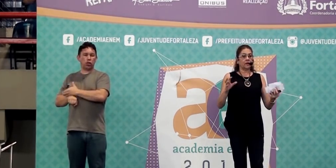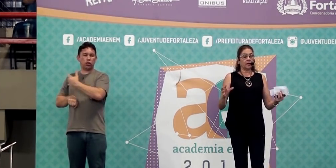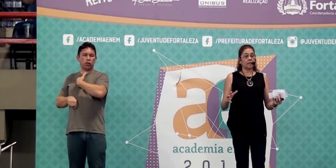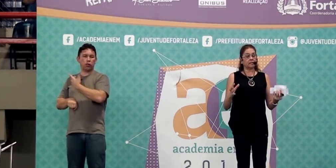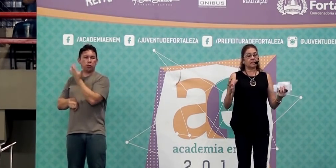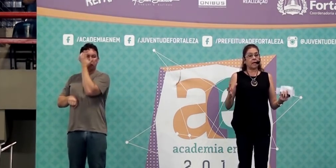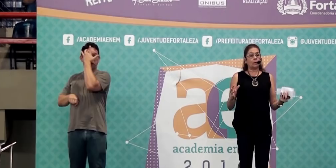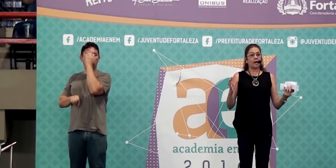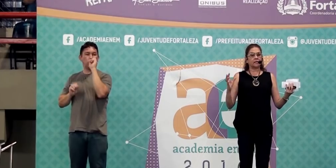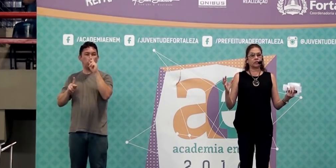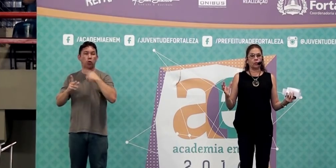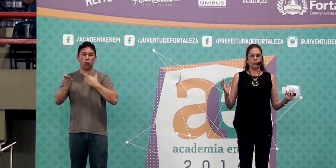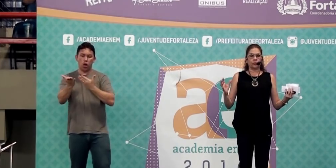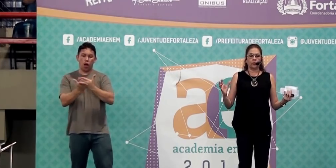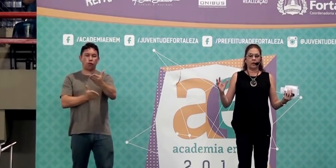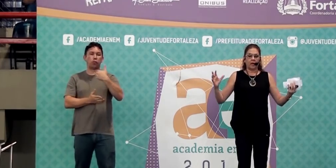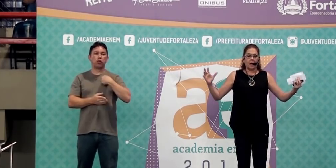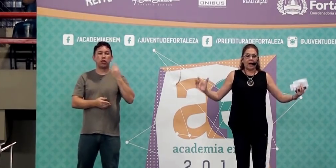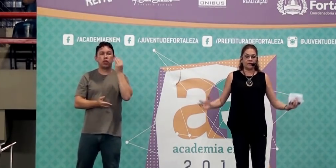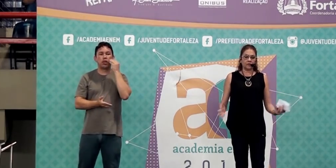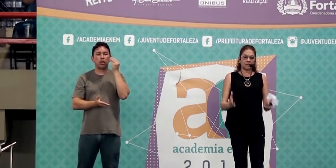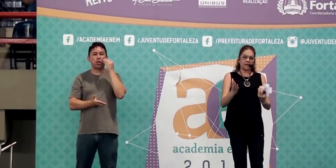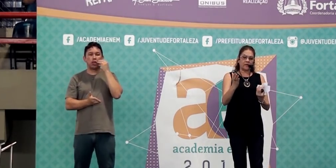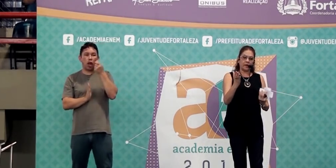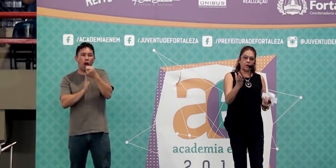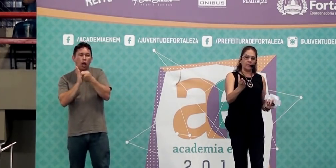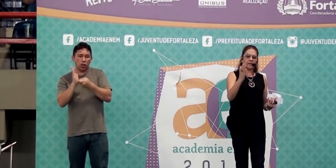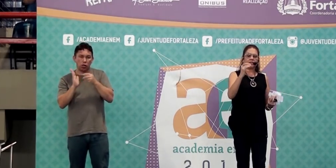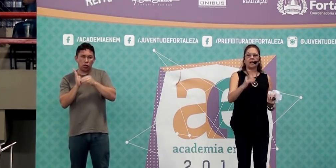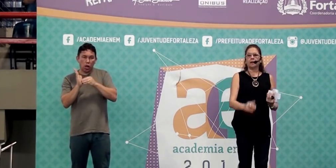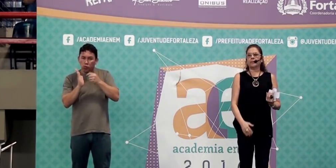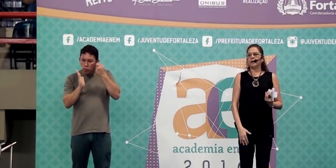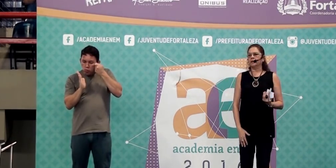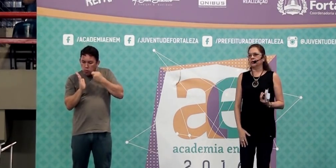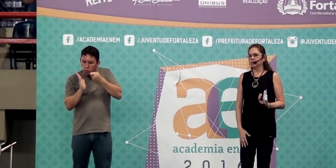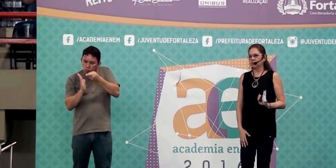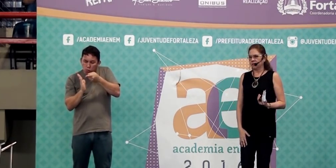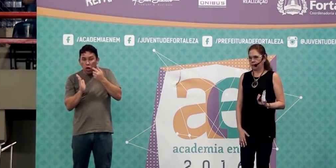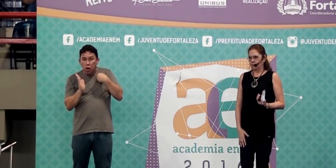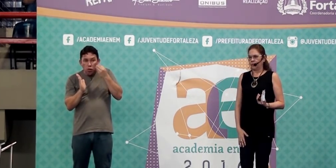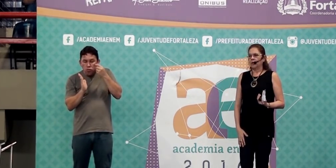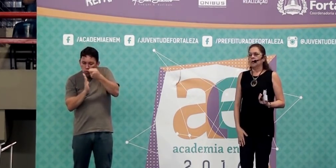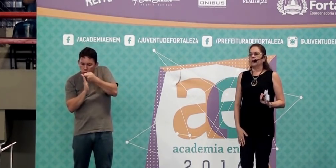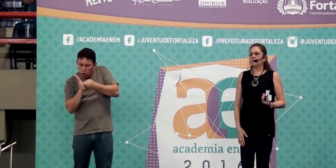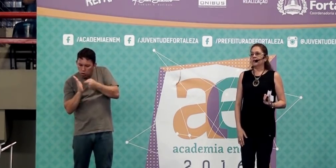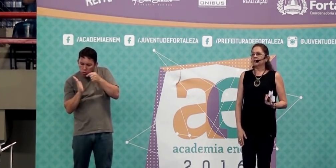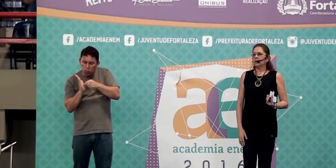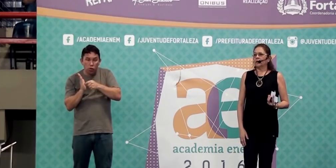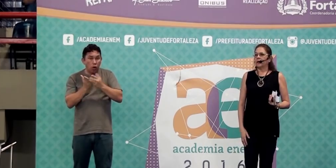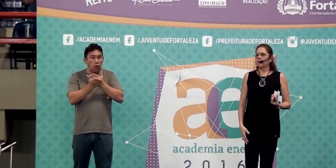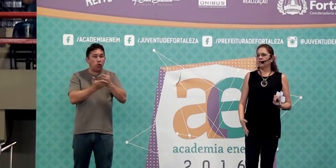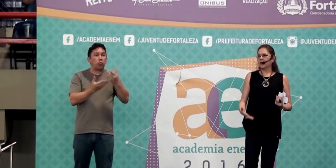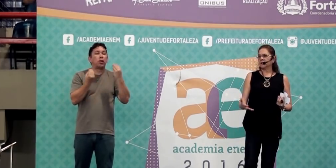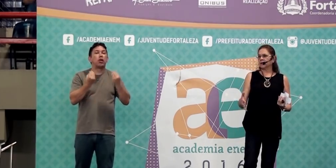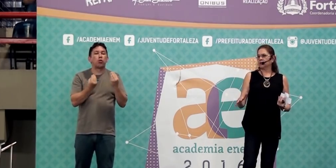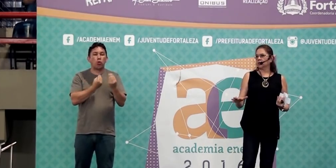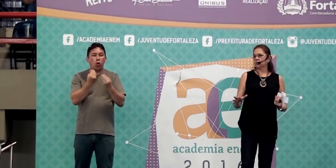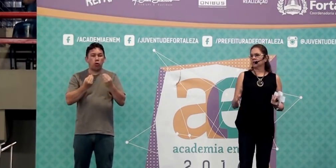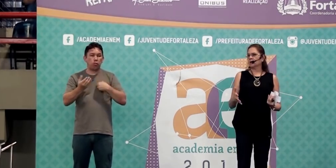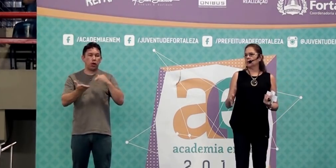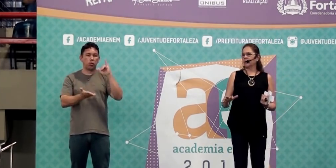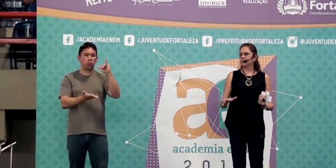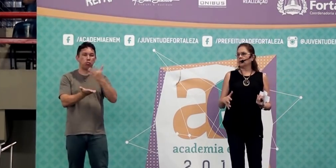vamos iniciar o rascunho. Aí você vai começar pela introdução. Professora, eu faço